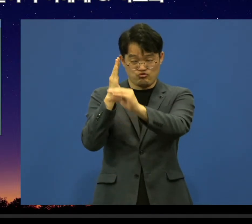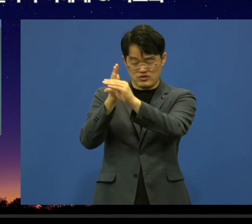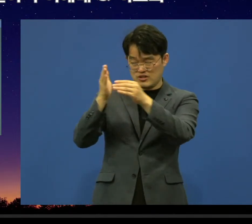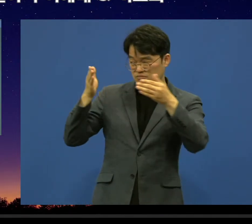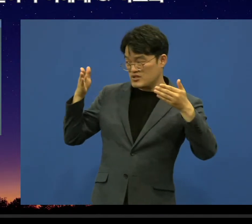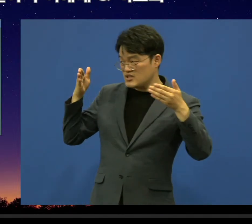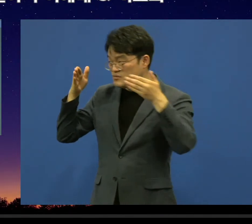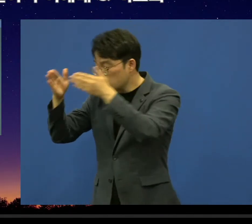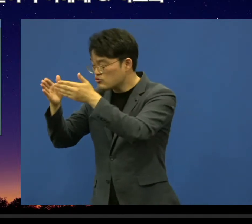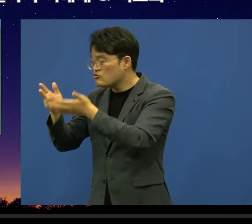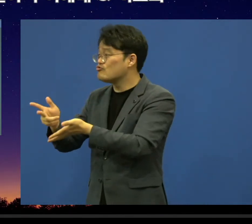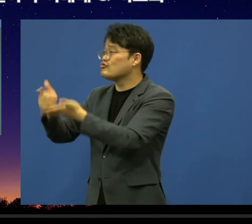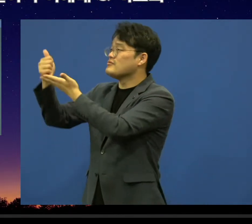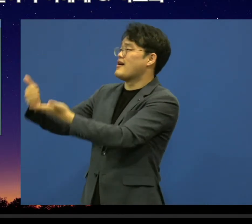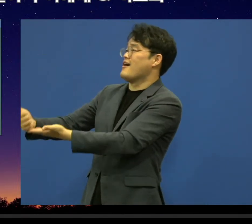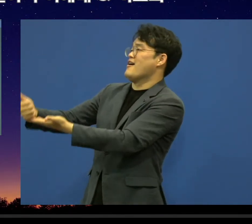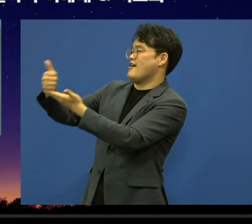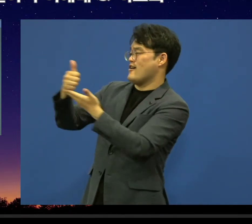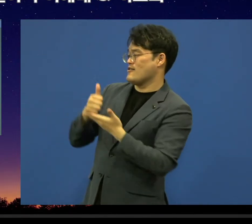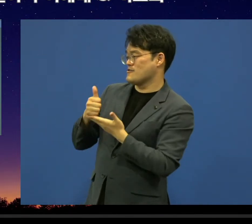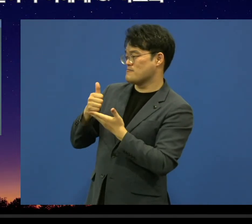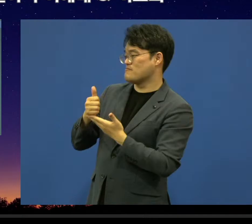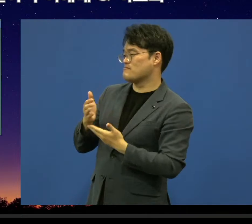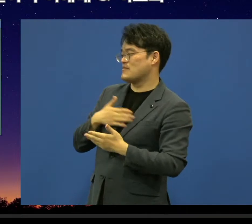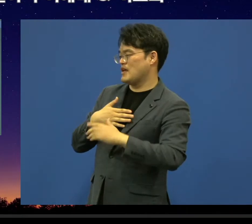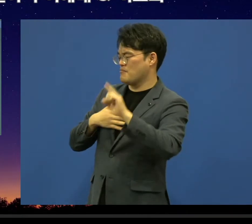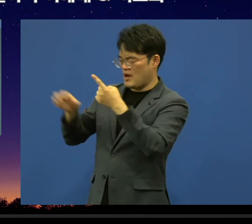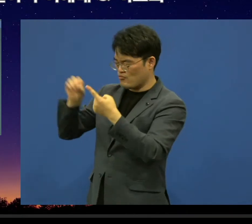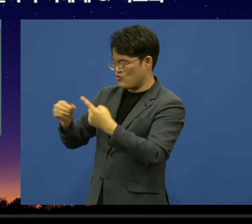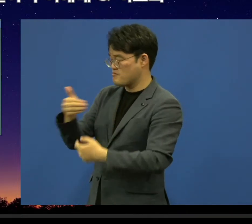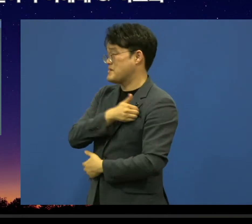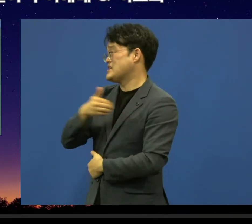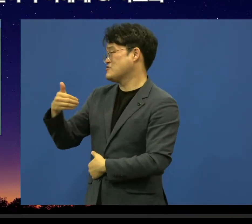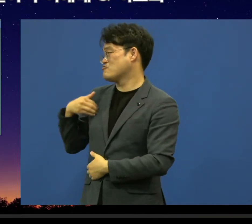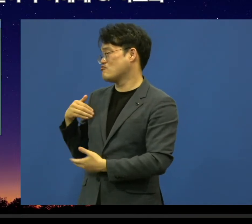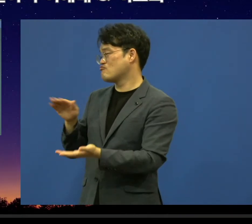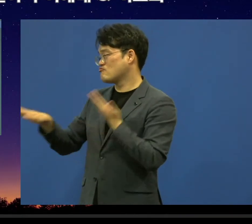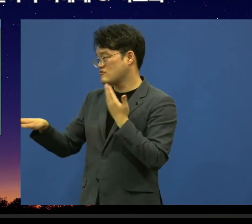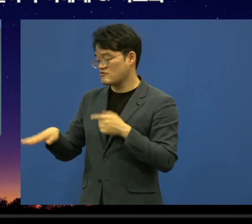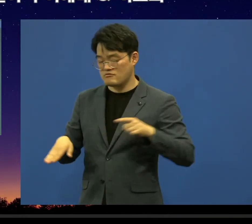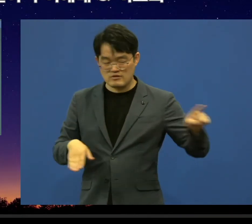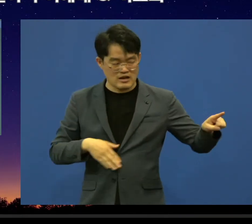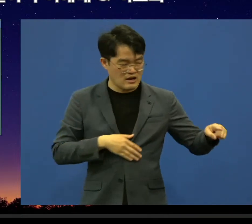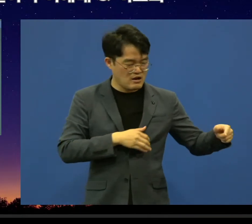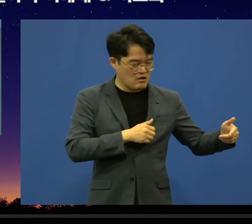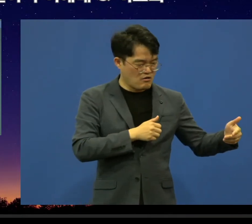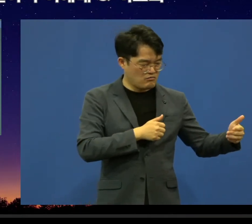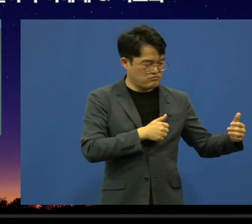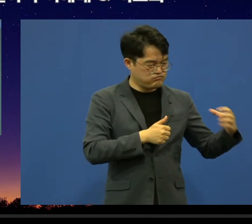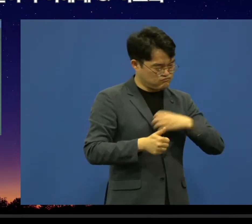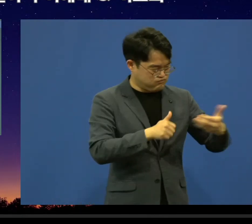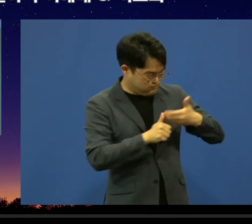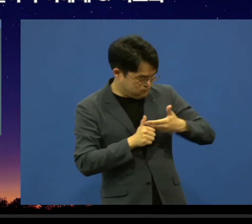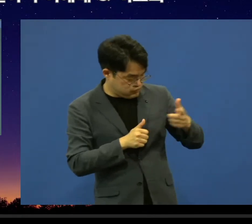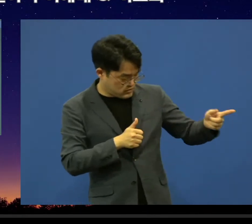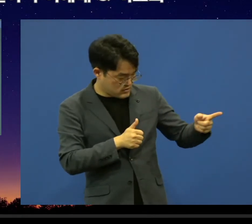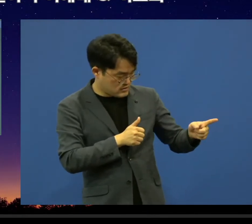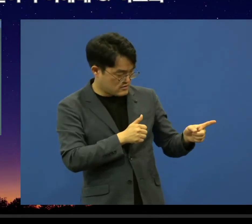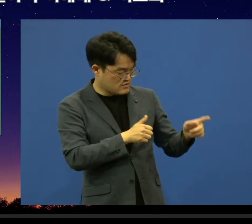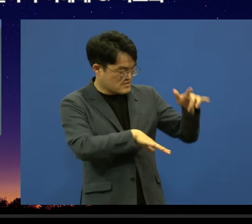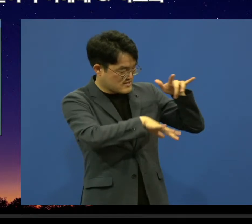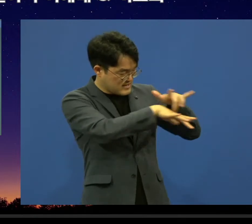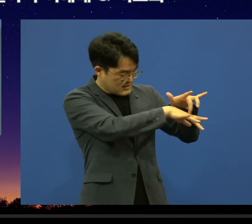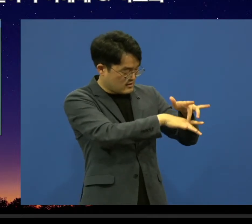문제의 이면에 있는 사탄을 보고 그 사탄을 대적할 수 있는 것, 이게 바로 본질이에요. 여러분 사마리아